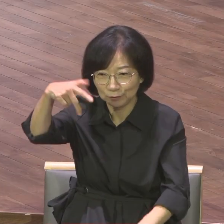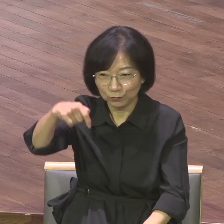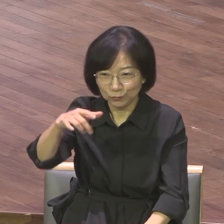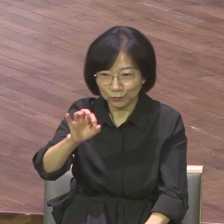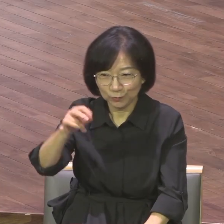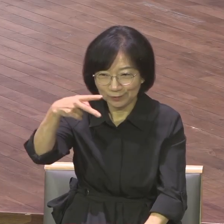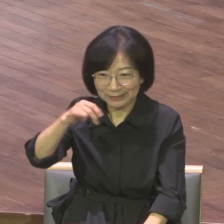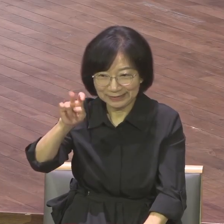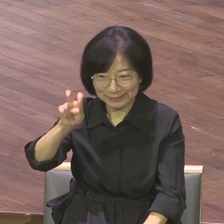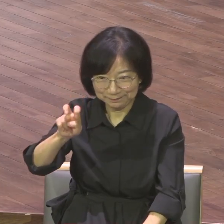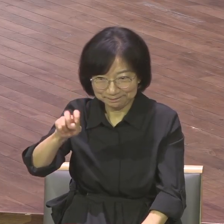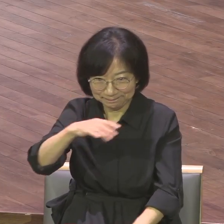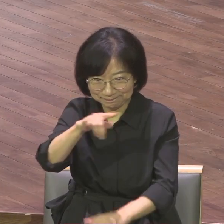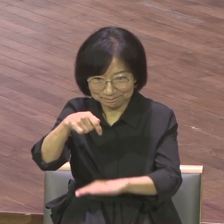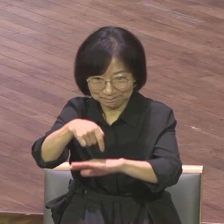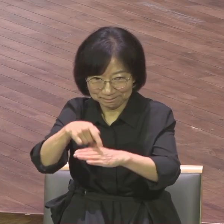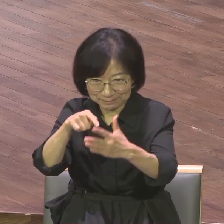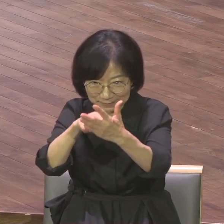이